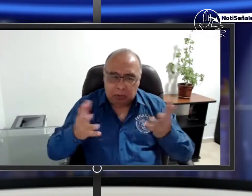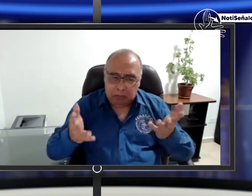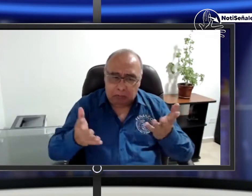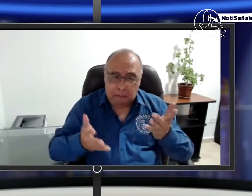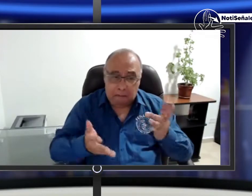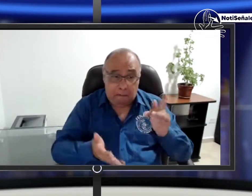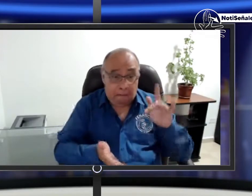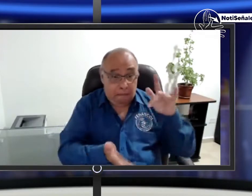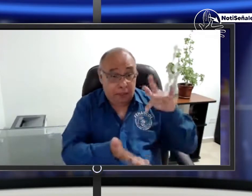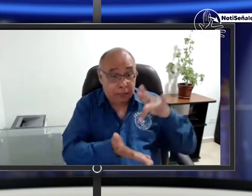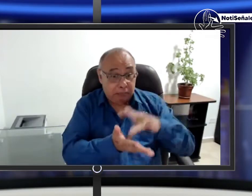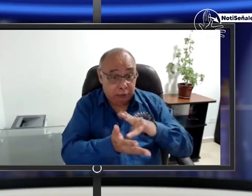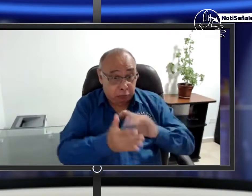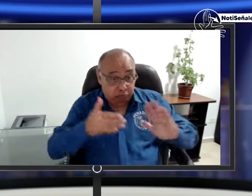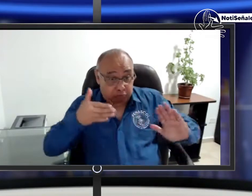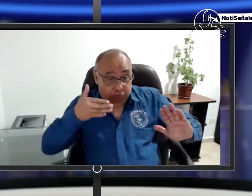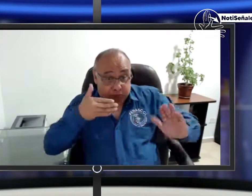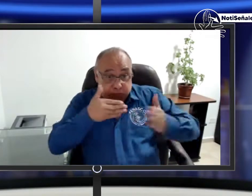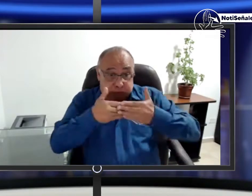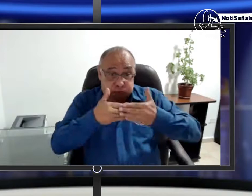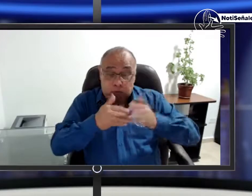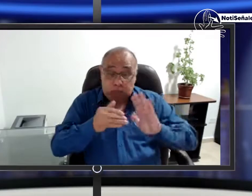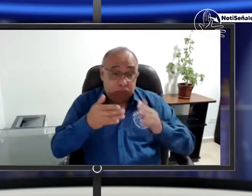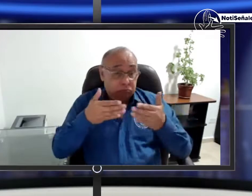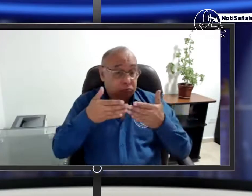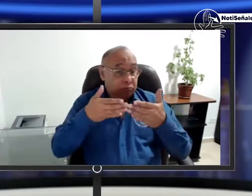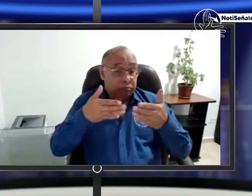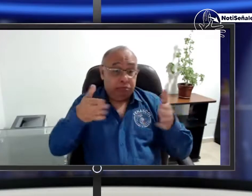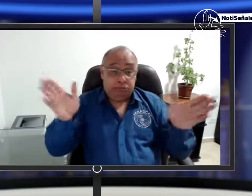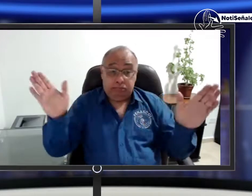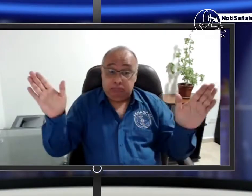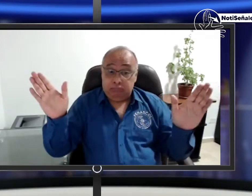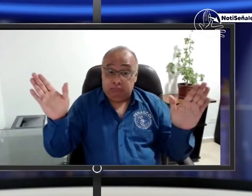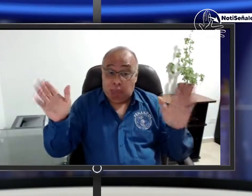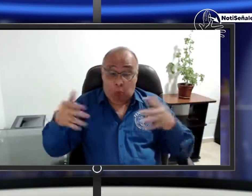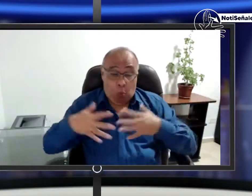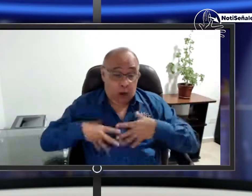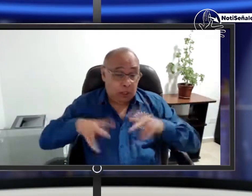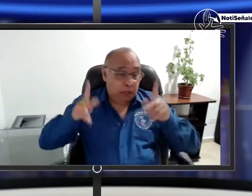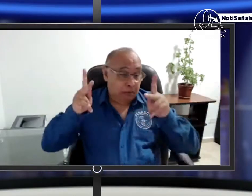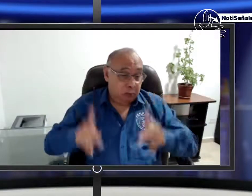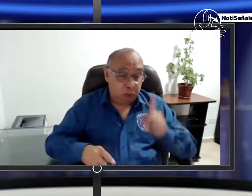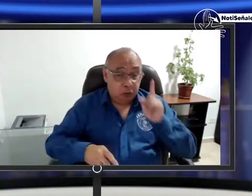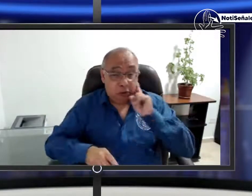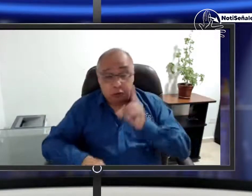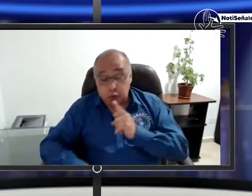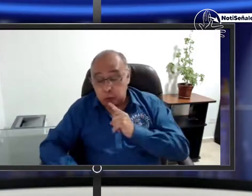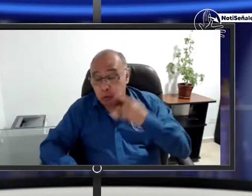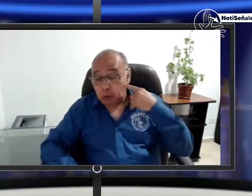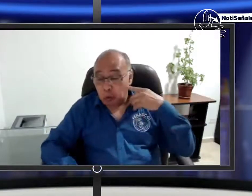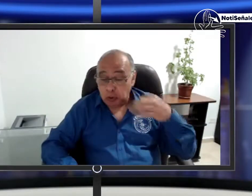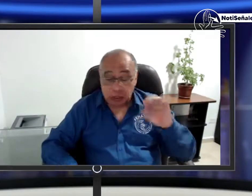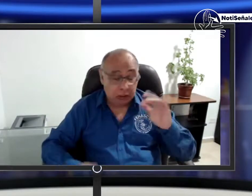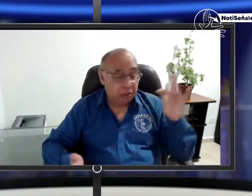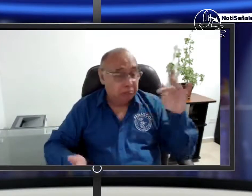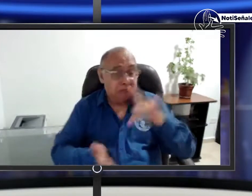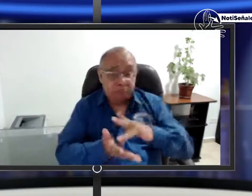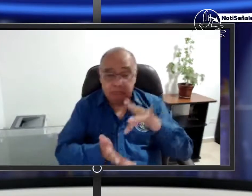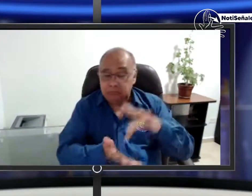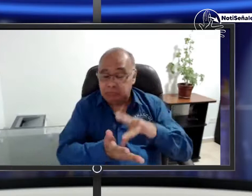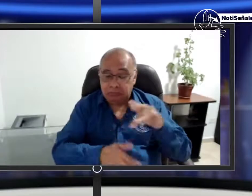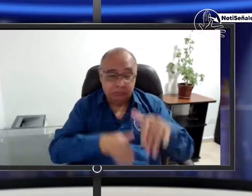fresco les estará publicando información relacionada no ahorita se